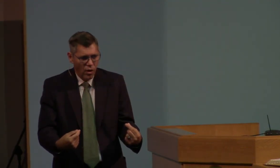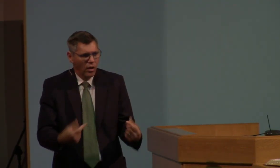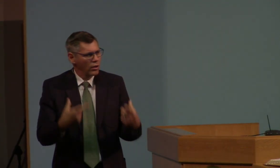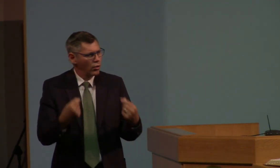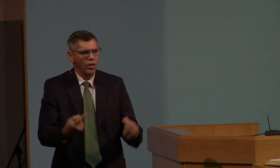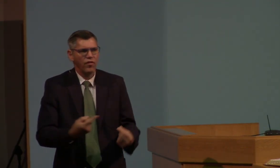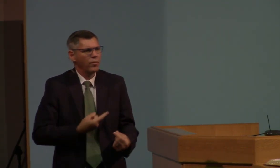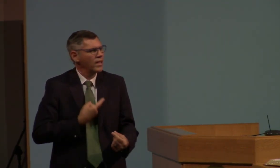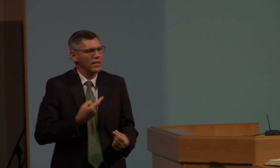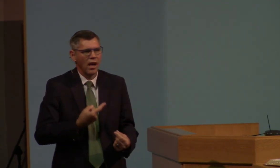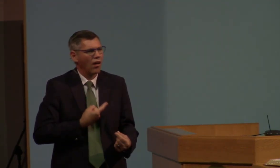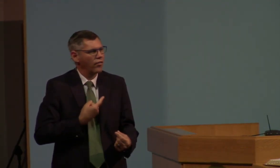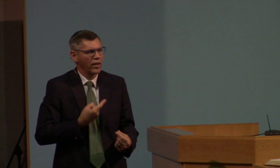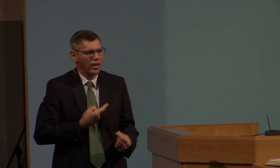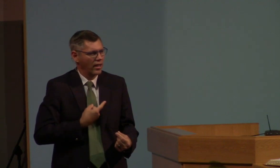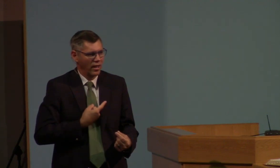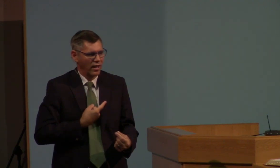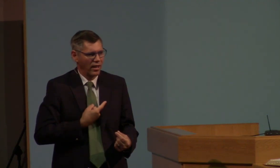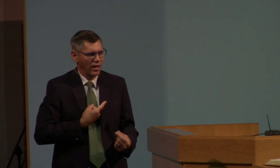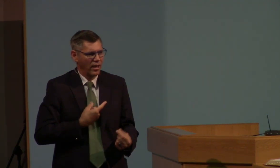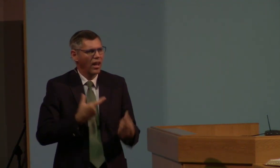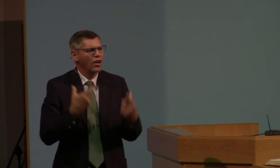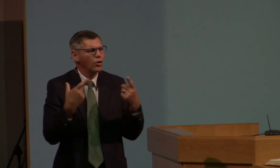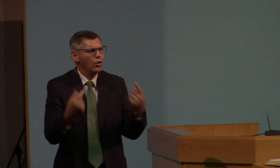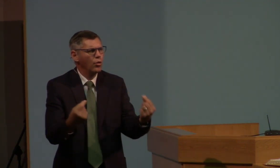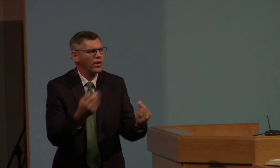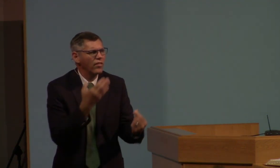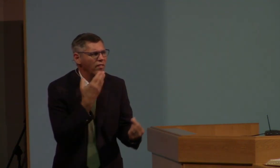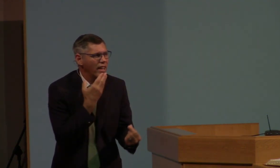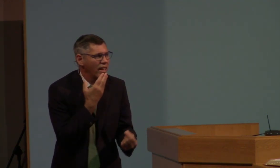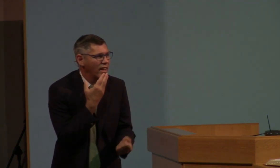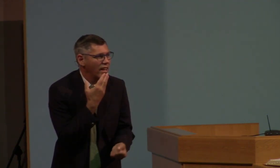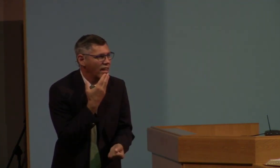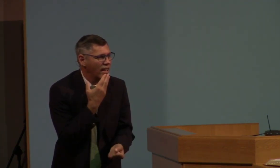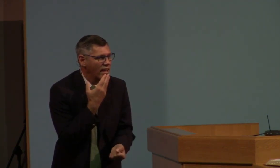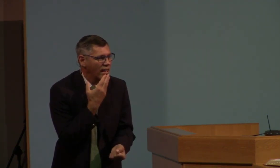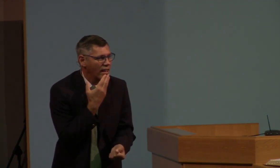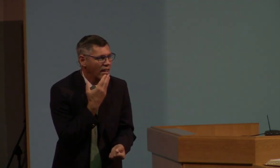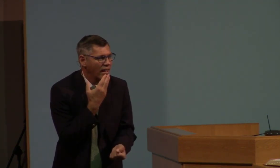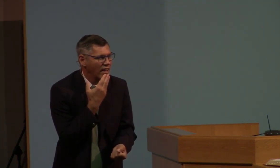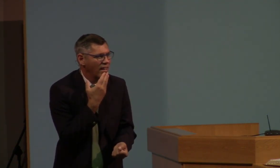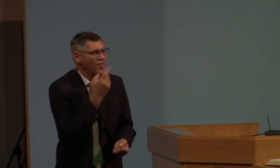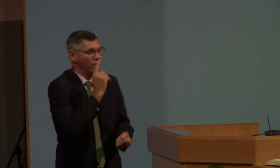nie vir myself nie. Doen dit vir wie? Vir die hoof.